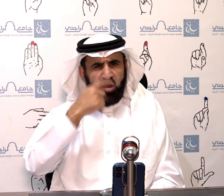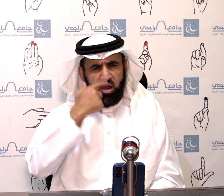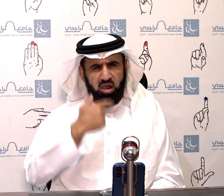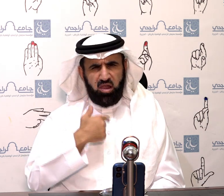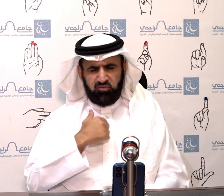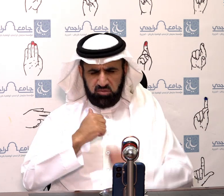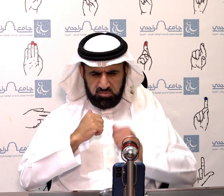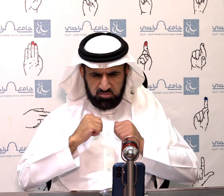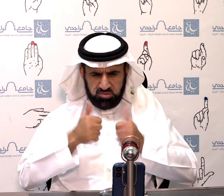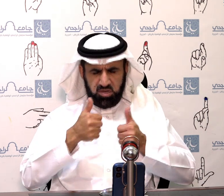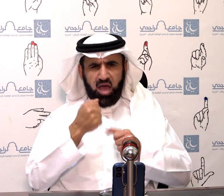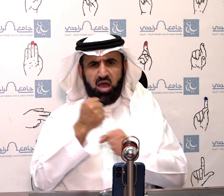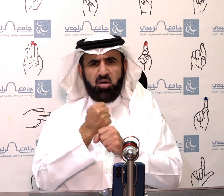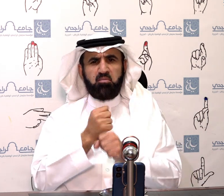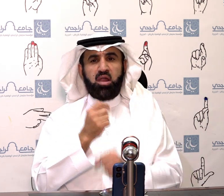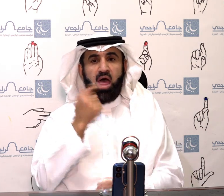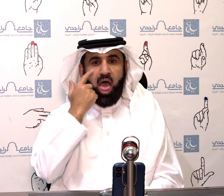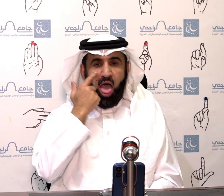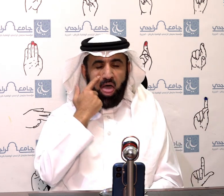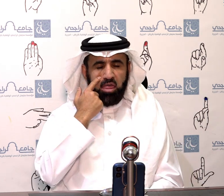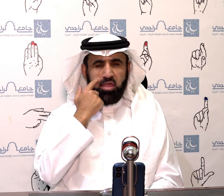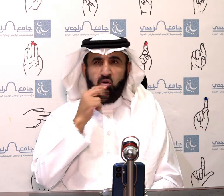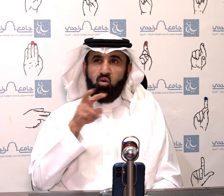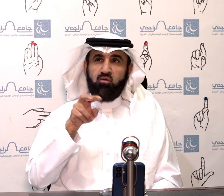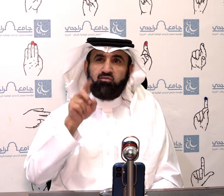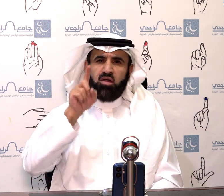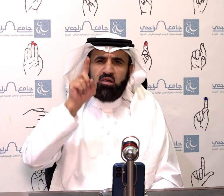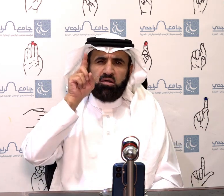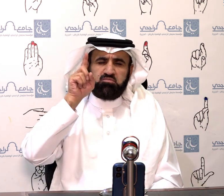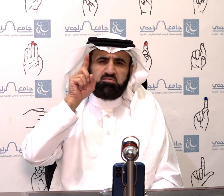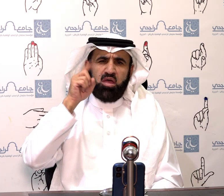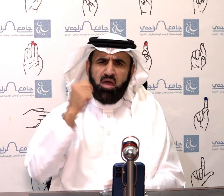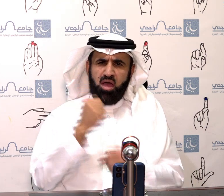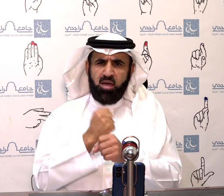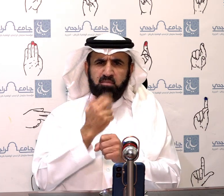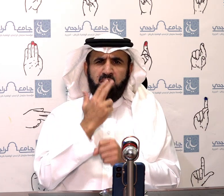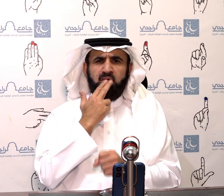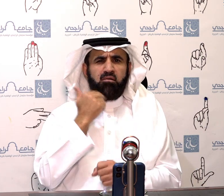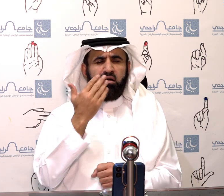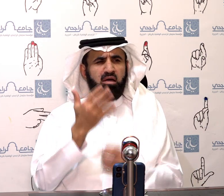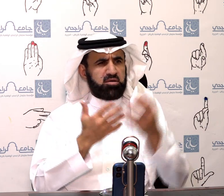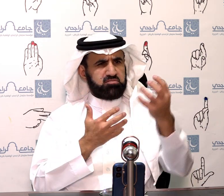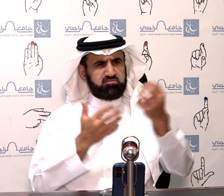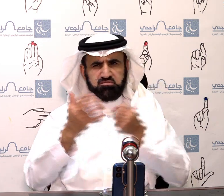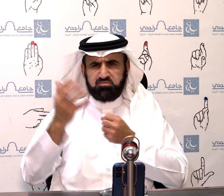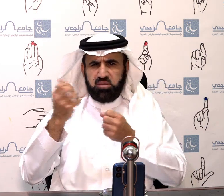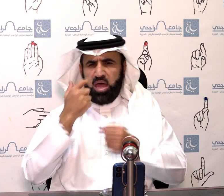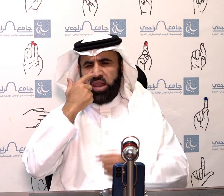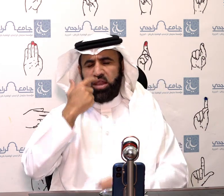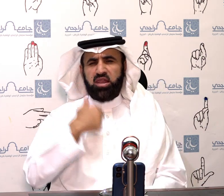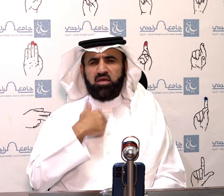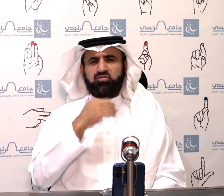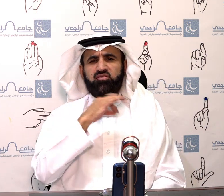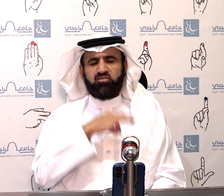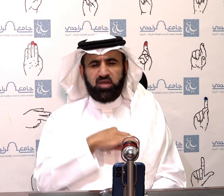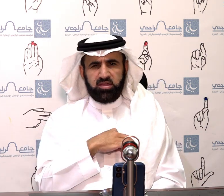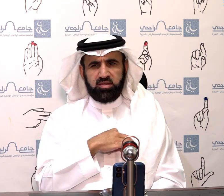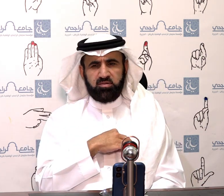وعلا في حياته، والعمل الصالح الذي يقدمه لنفسه، والمتدبر